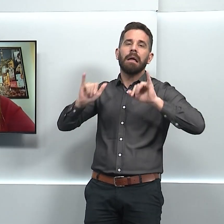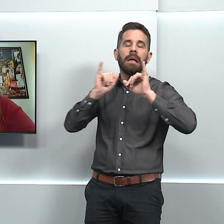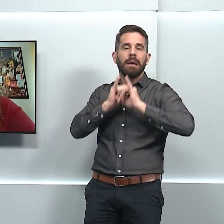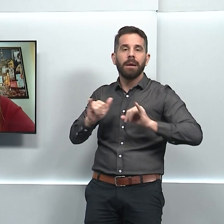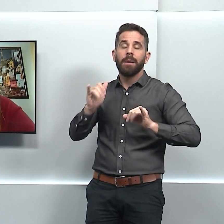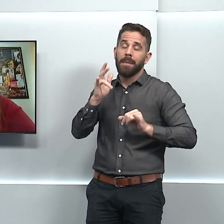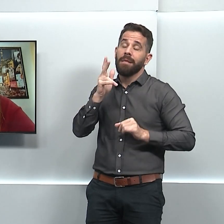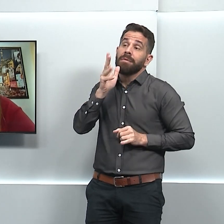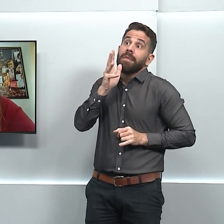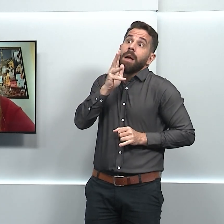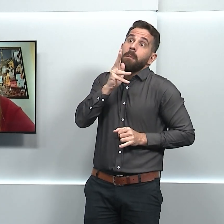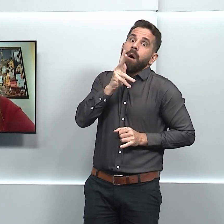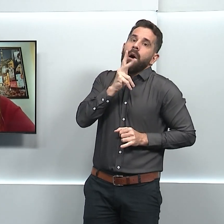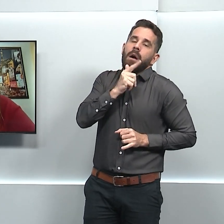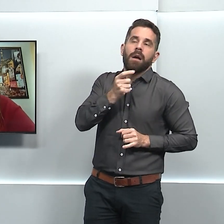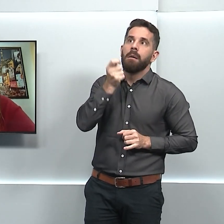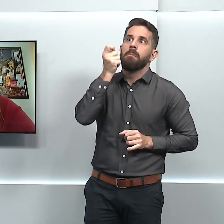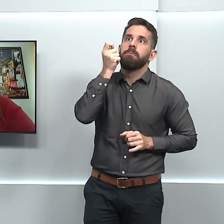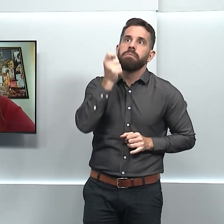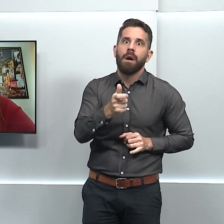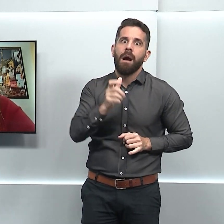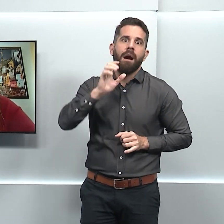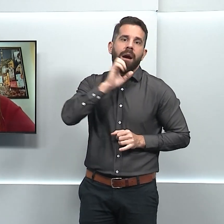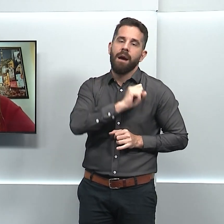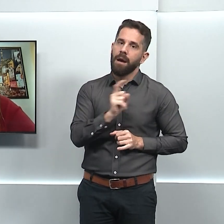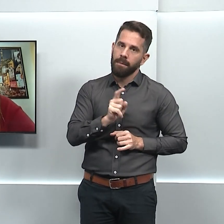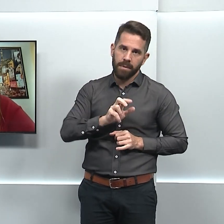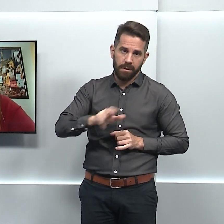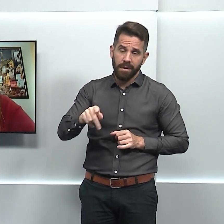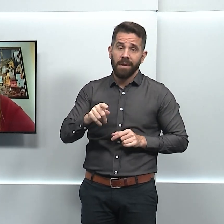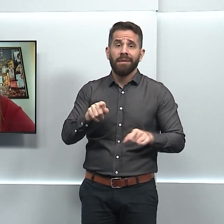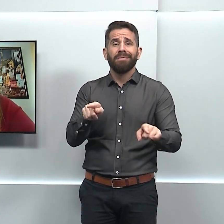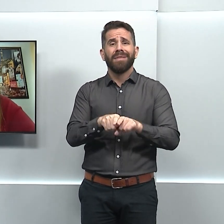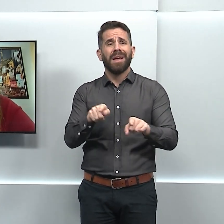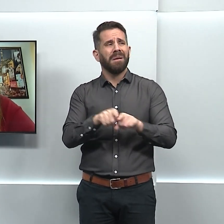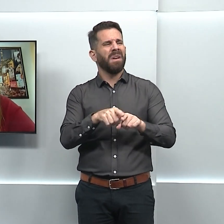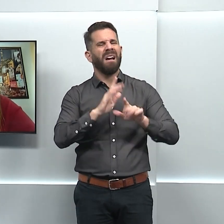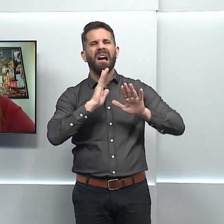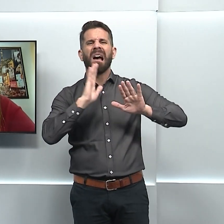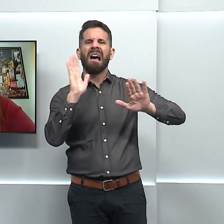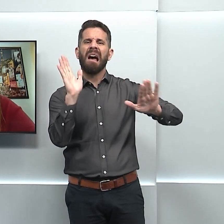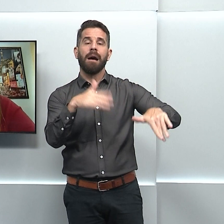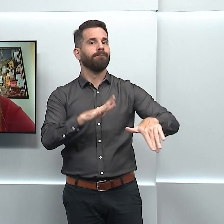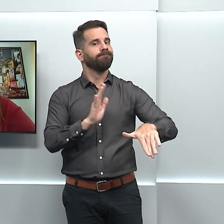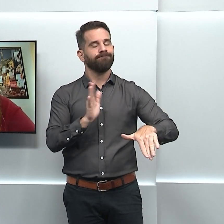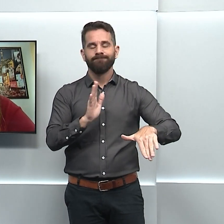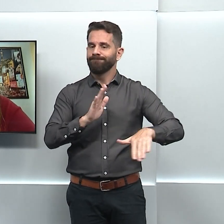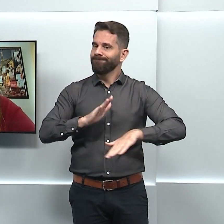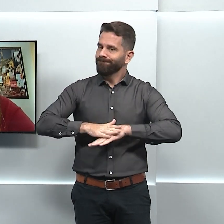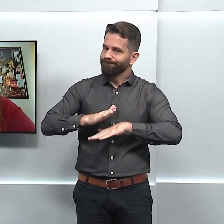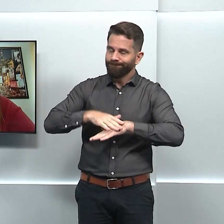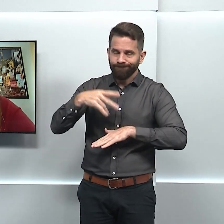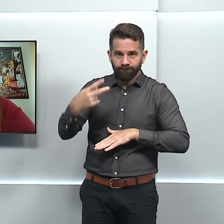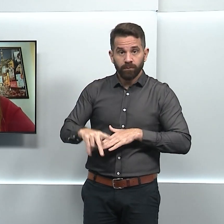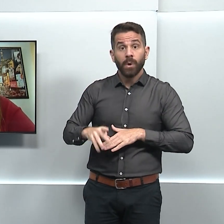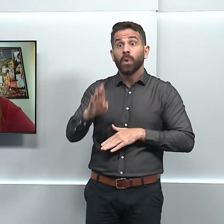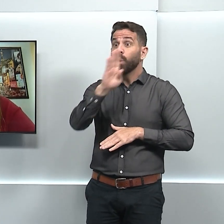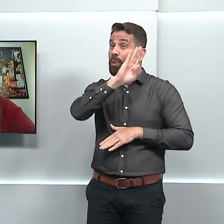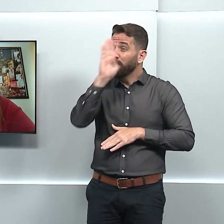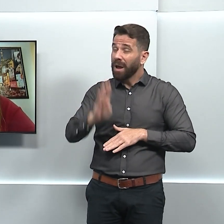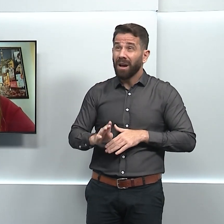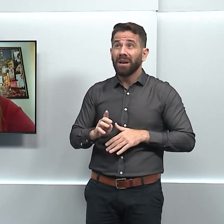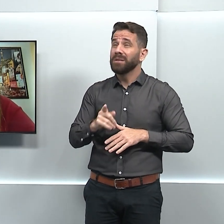assunto. Não adianta a gente fazer de conta que não está acontecendo. Então, o Brasil é líder, um dos líderes aí na gravidez